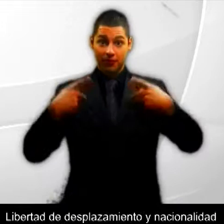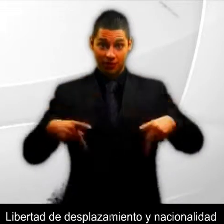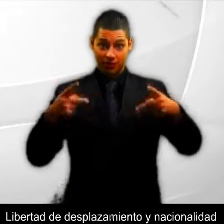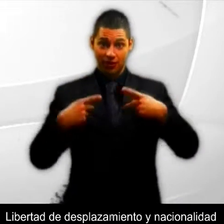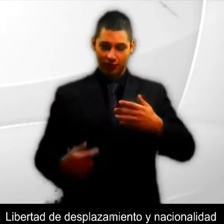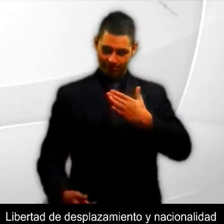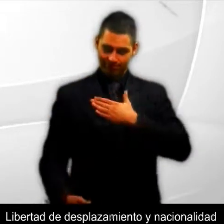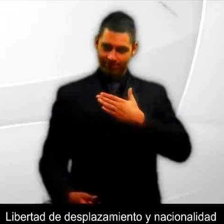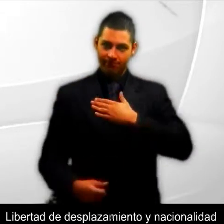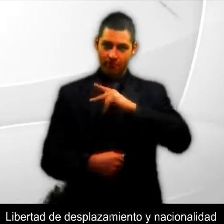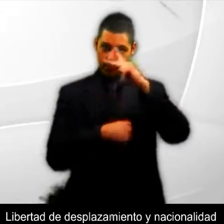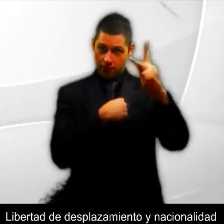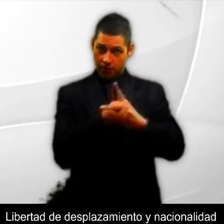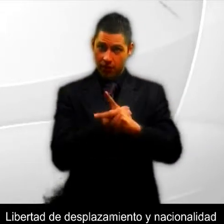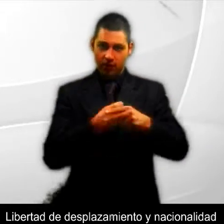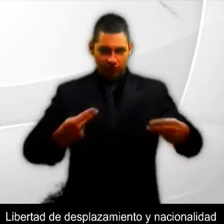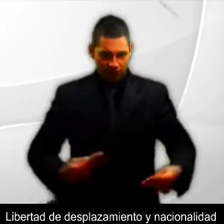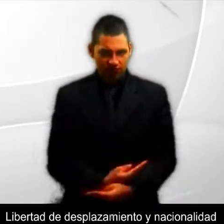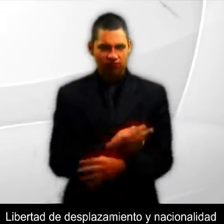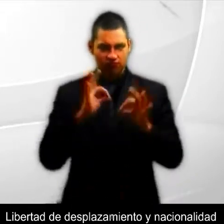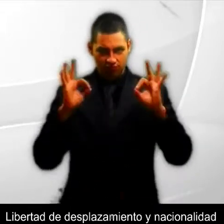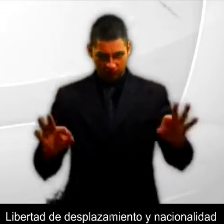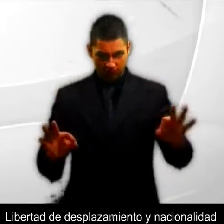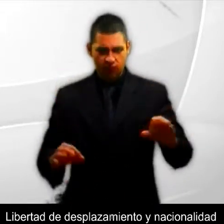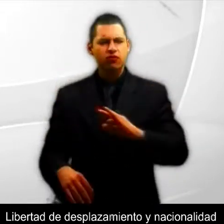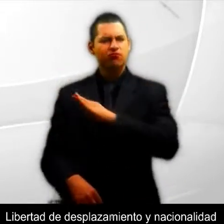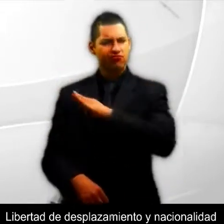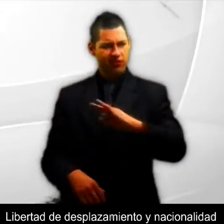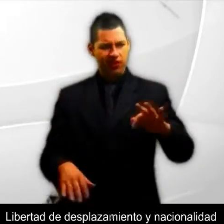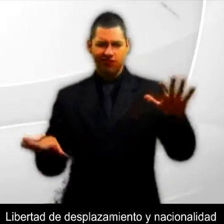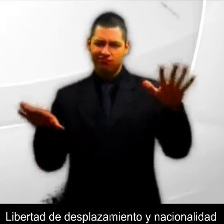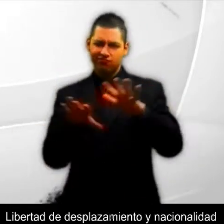Artículo 18. Libertad de desplazamiento y nacionalidad.